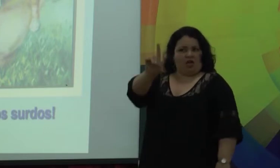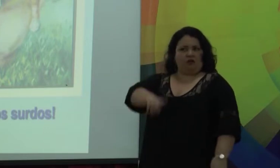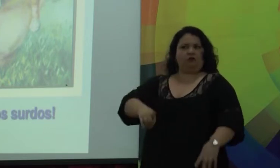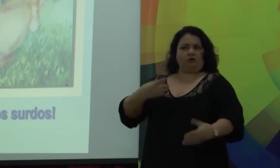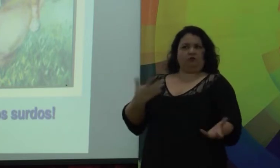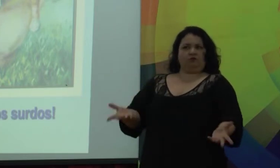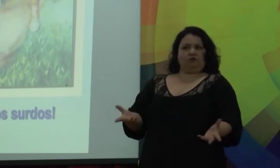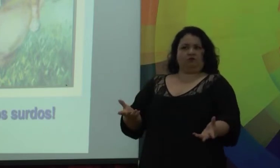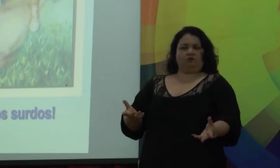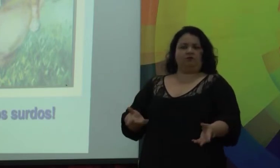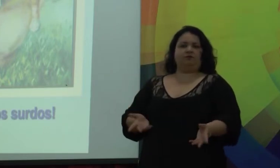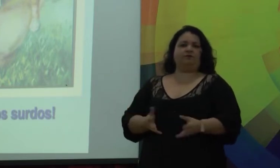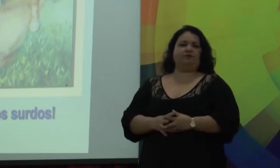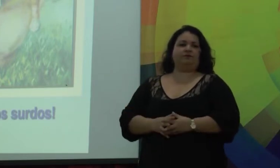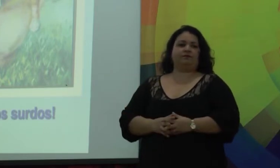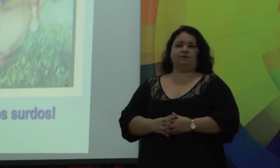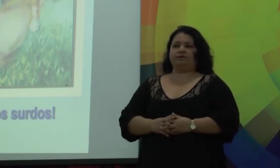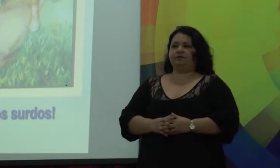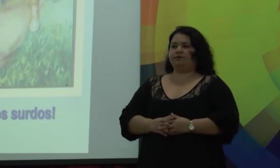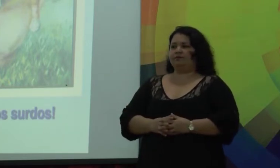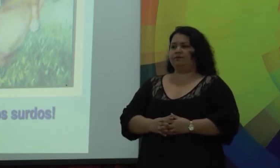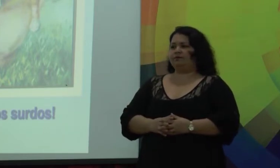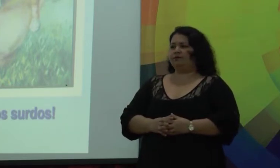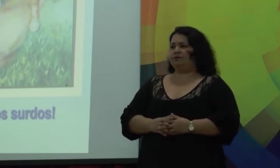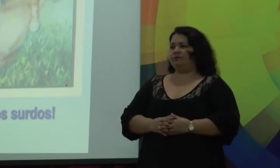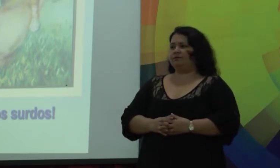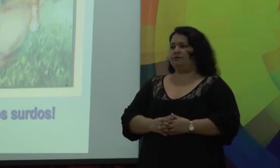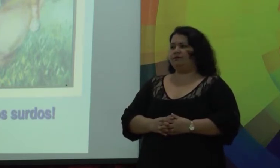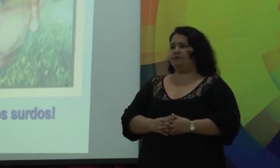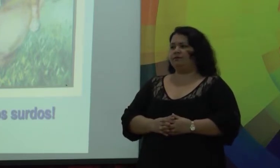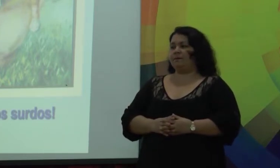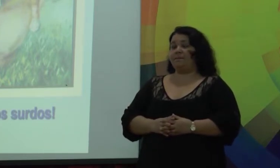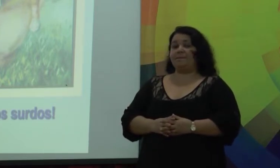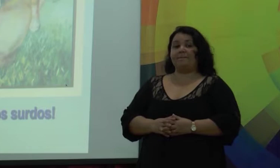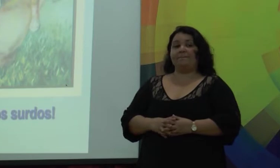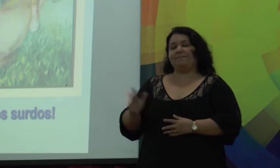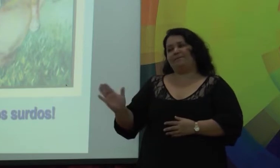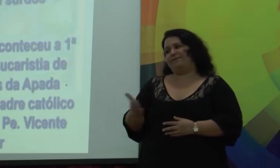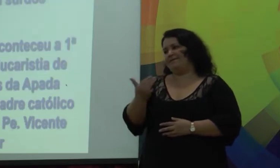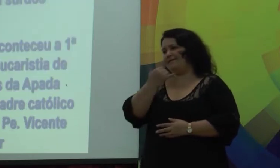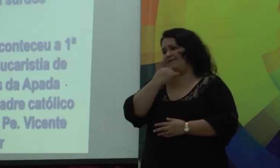evangelizados. Pode passar. Avisa aí.